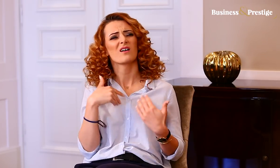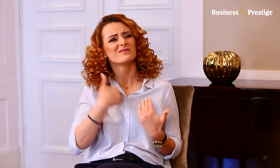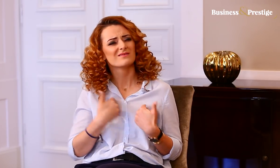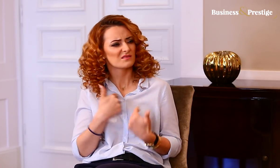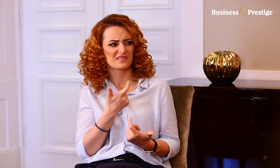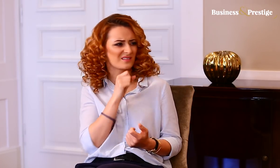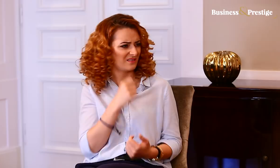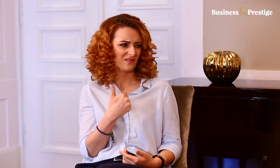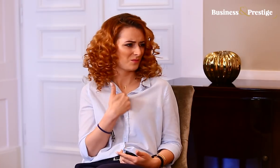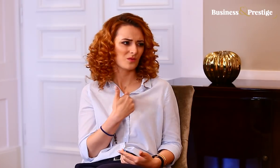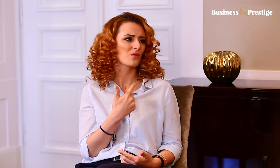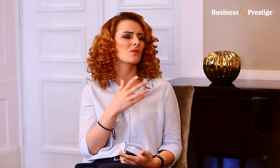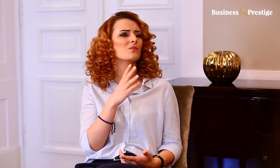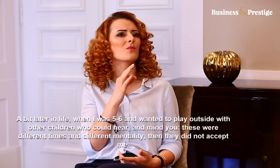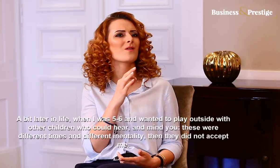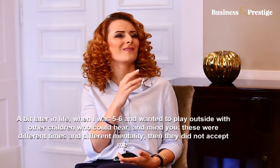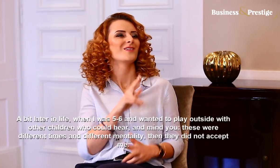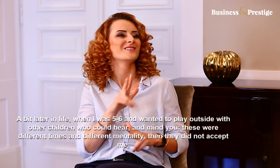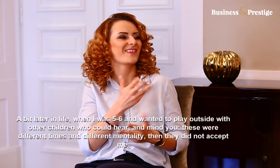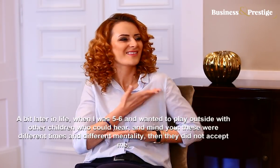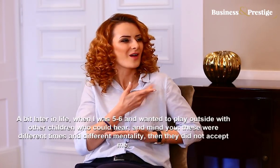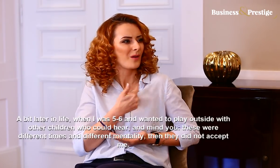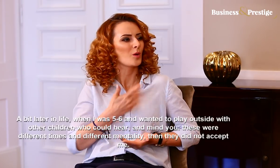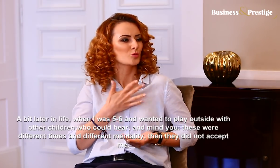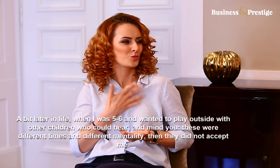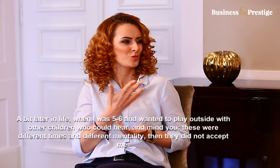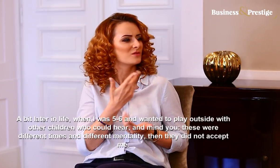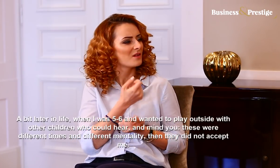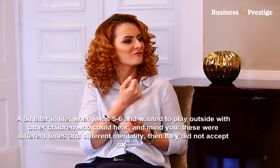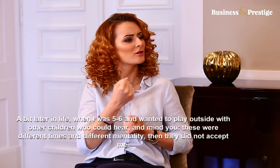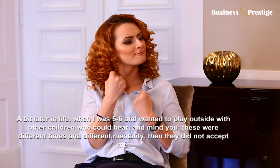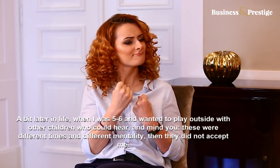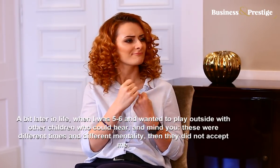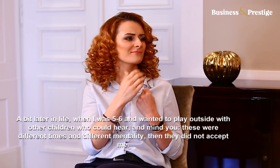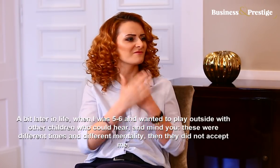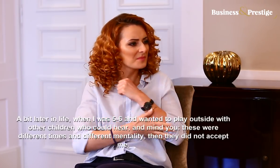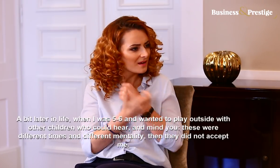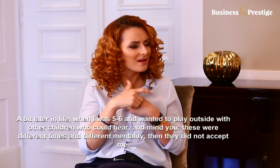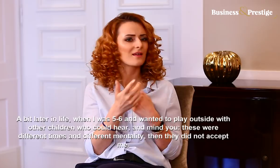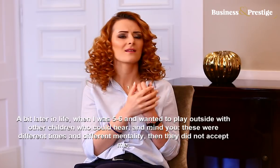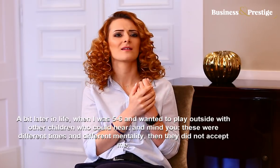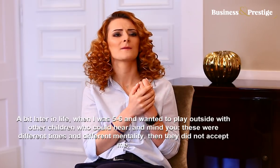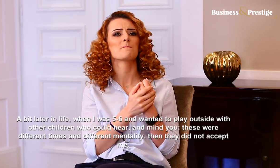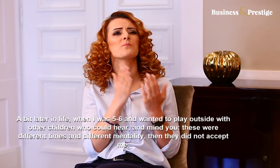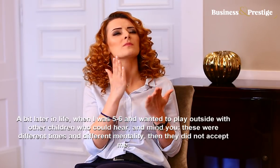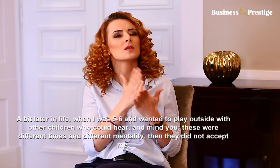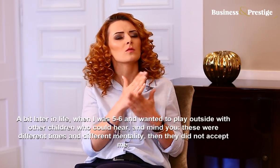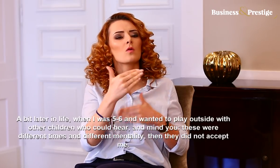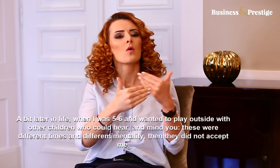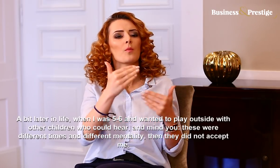że o nie, jestem głucha i tego żałuję. Nie, nigdy nie było takiej sytuacji. Rodzina dała mi to poczucie siły, wsparcia.